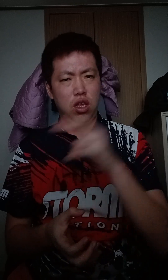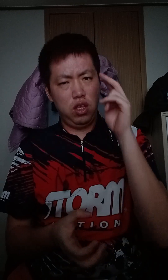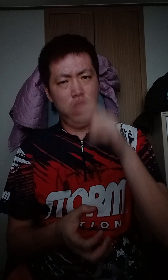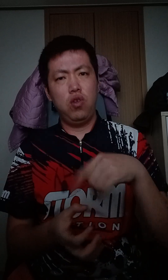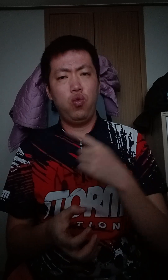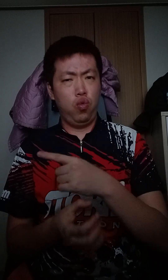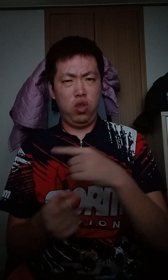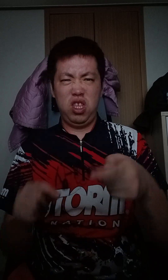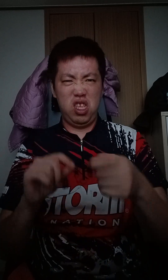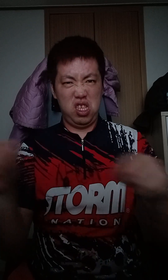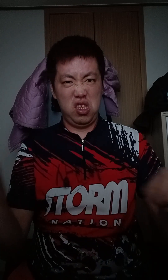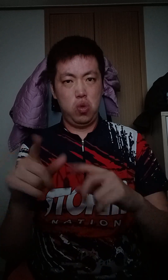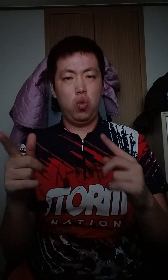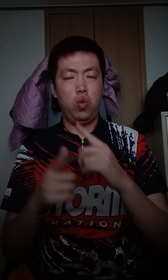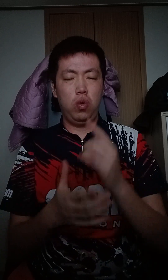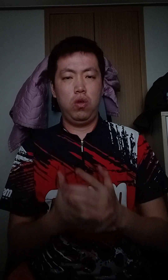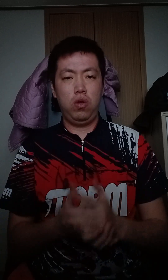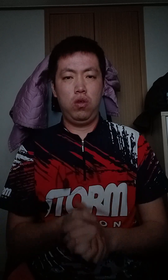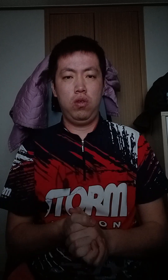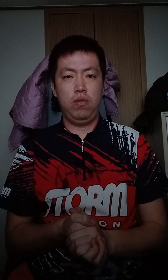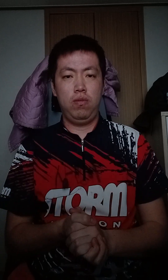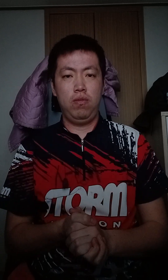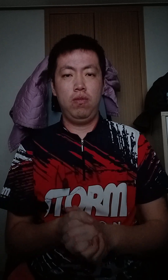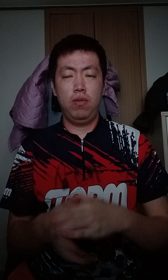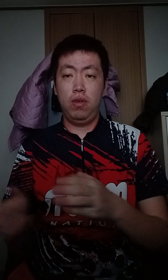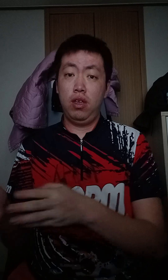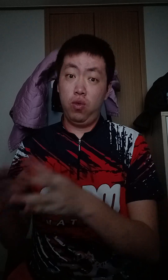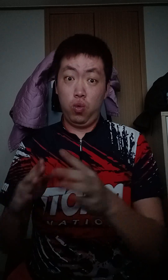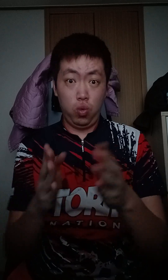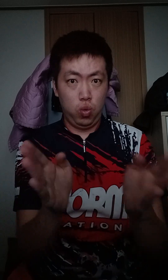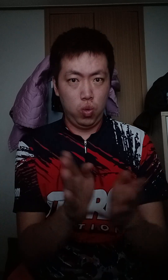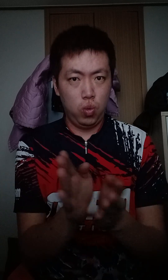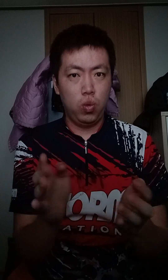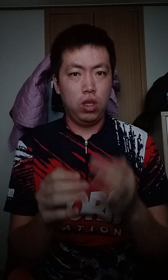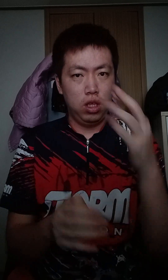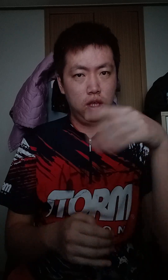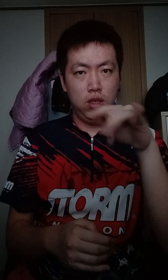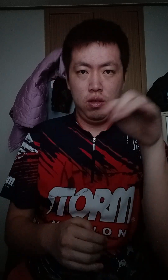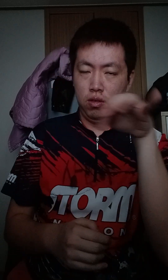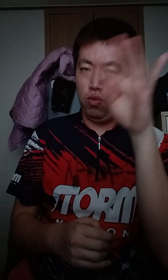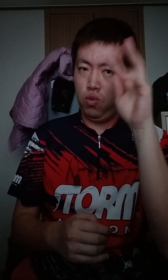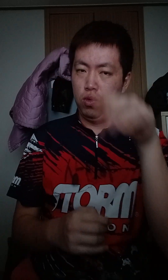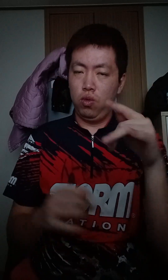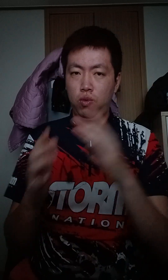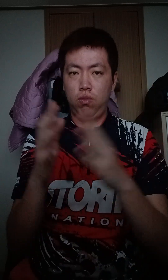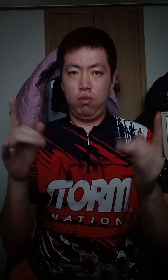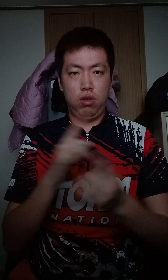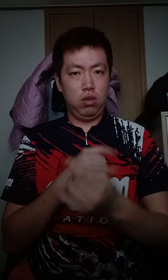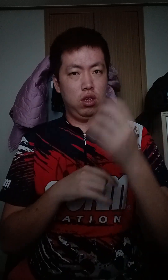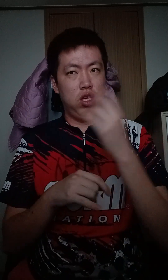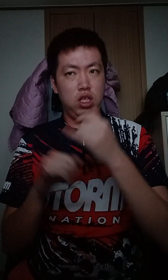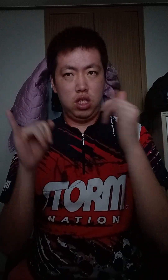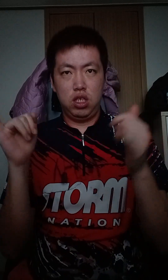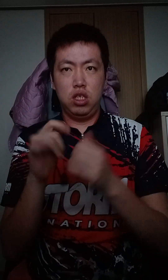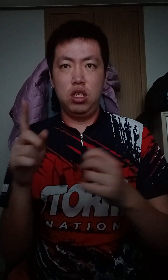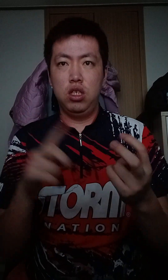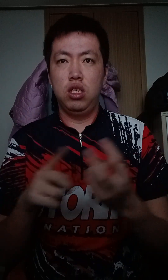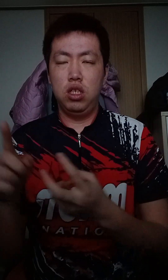화장실을 뜯어 고쳐놓은 겁니다. 뒤늦게 한국도로공사는 전수조사를 통해 법적으로 문제가 있는 곳을 찾아